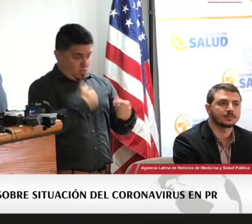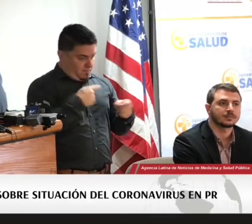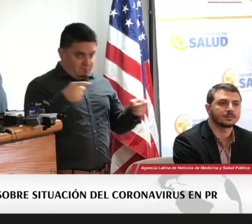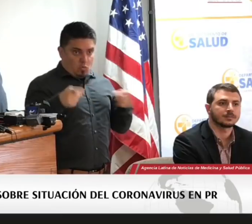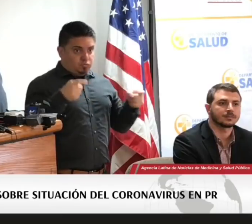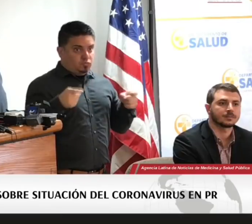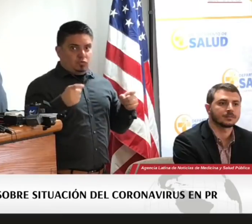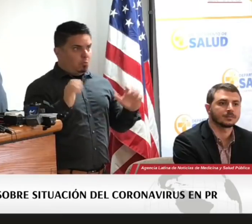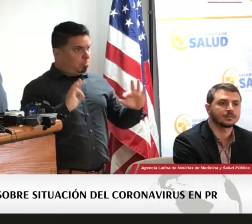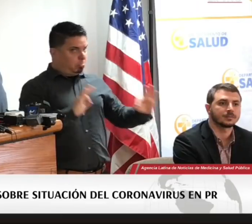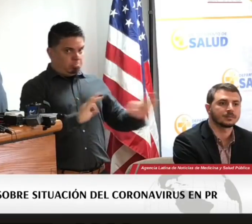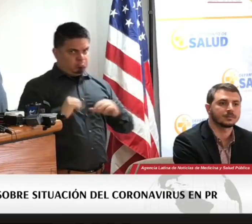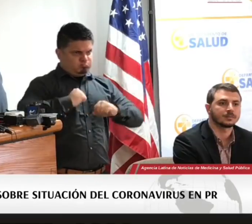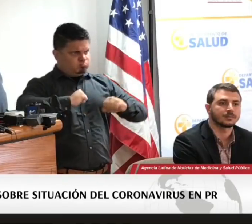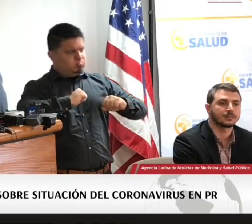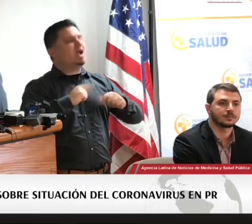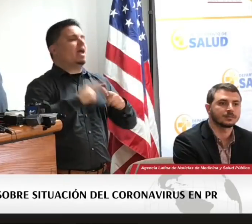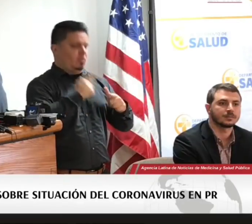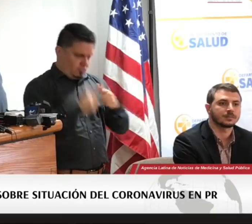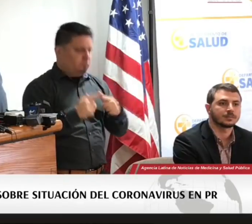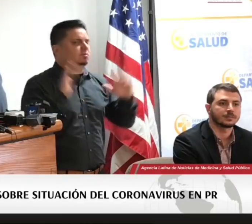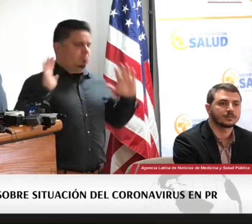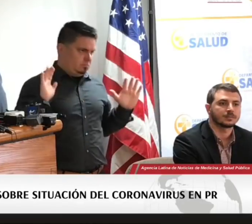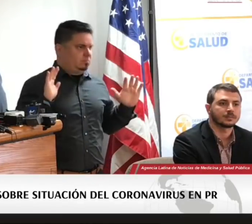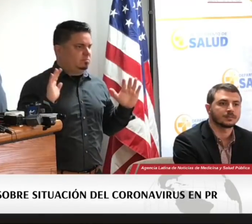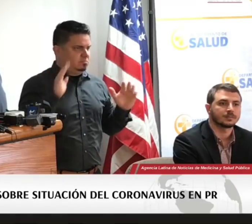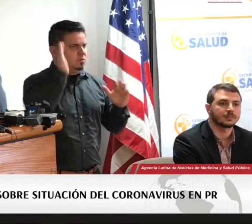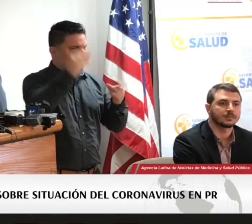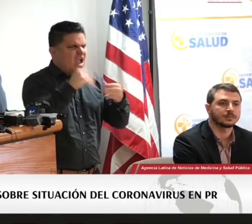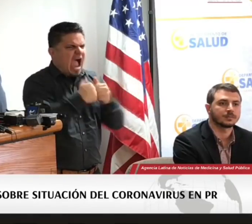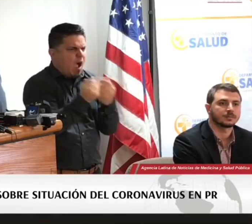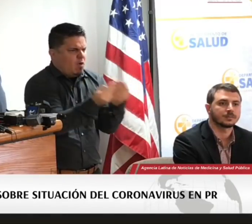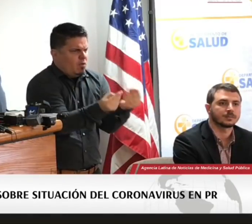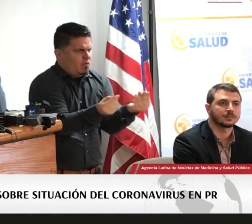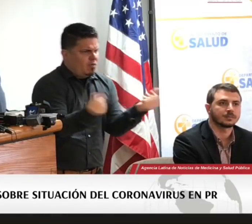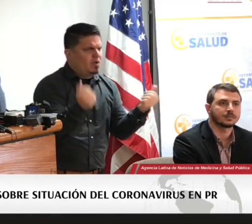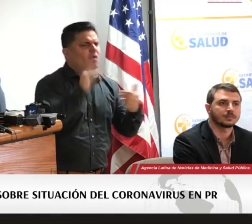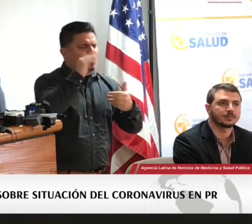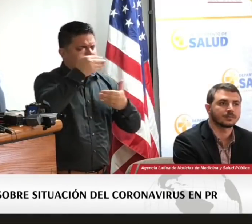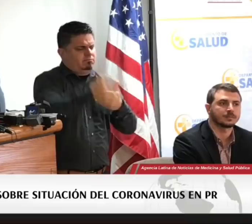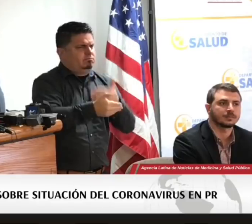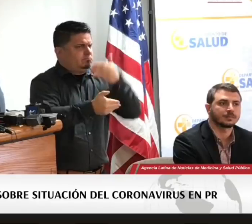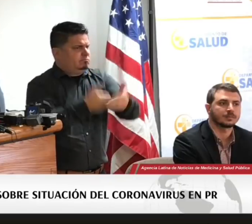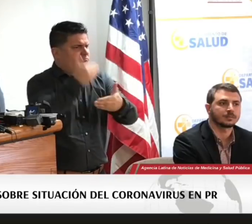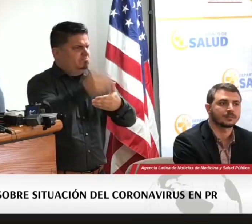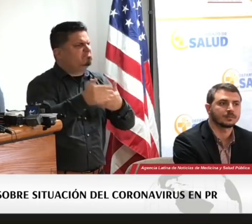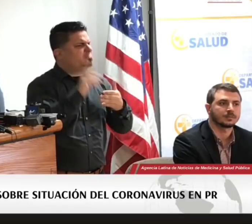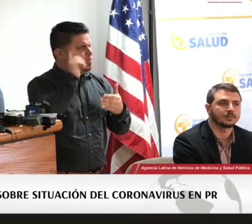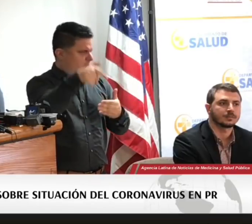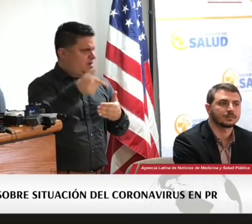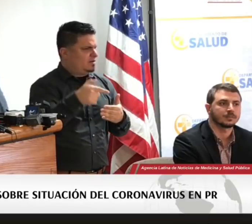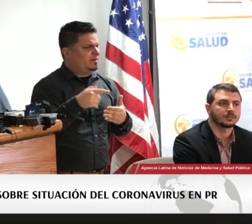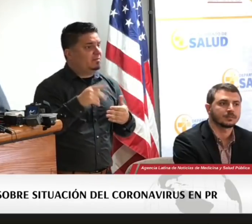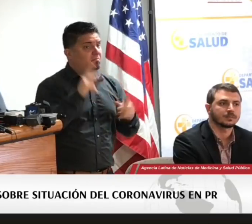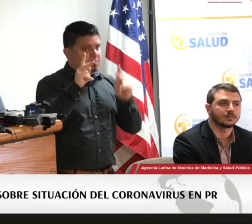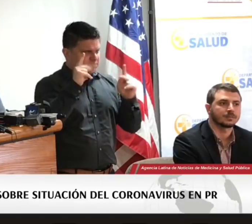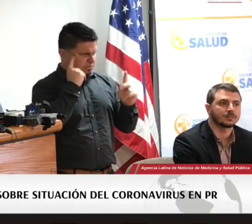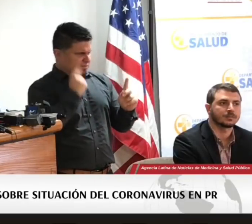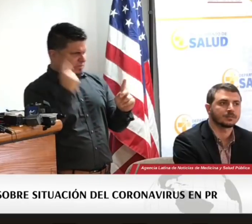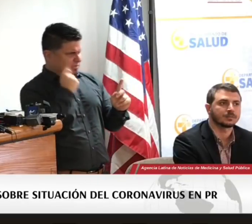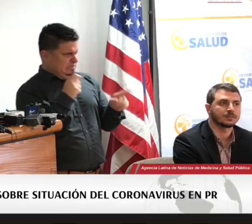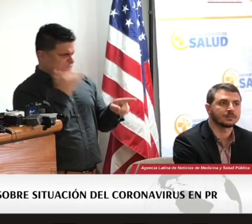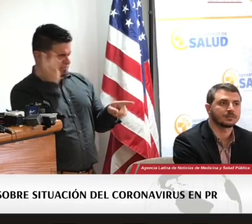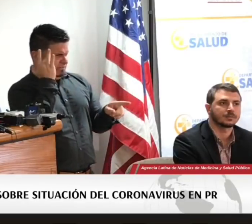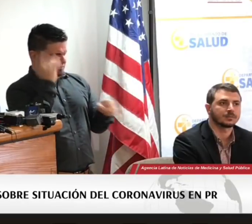de la manera en que ha ido desenvolviéndose y cómo han salido las personas que son sospechosas y que se les ha hecho la muestra,